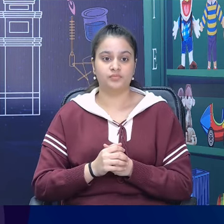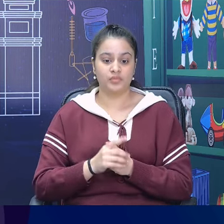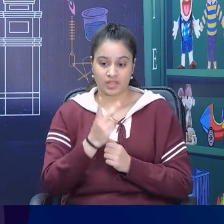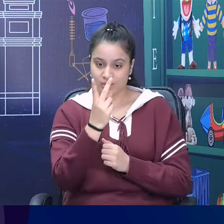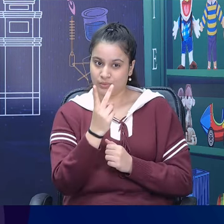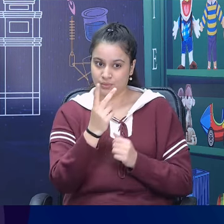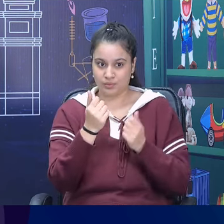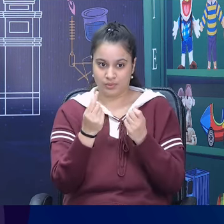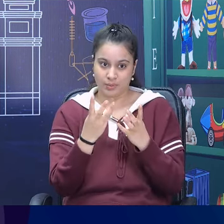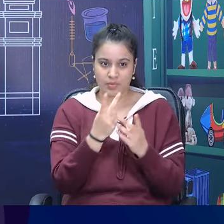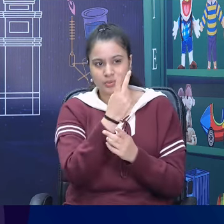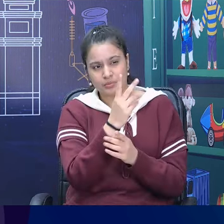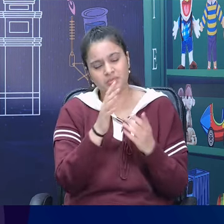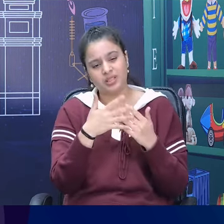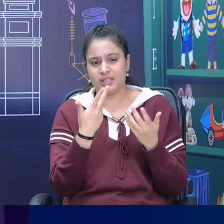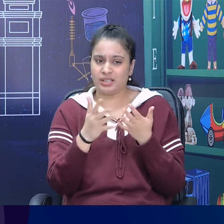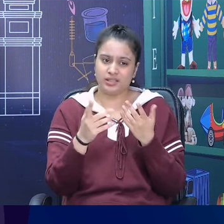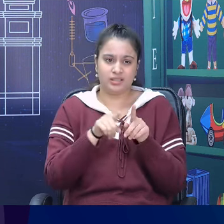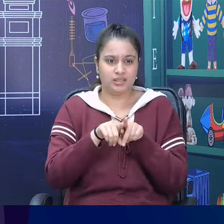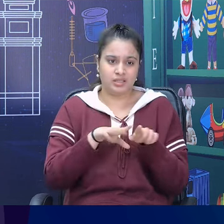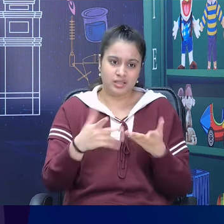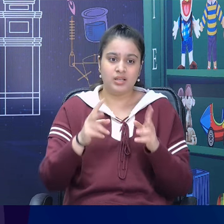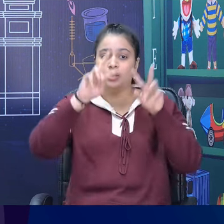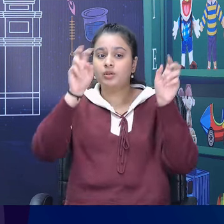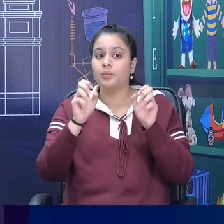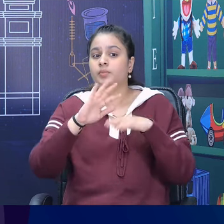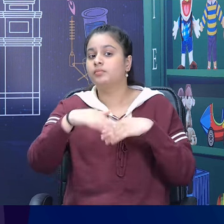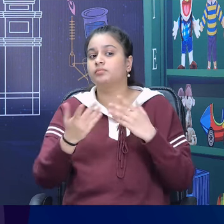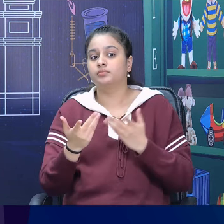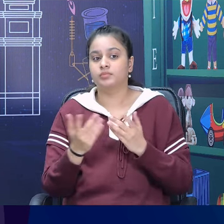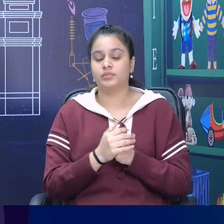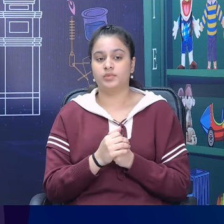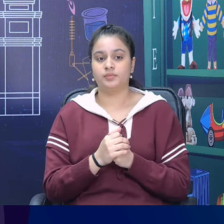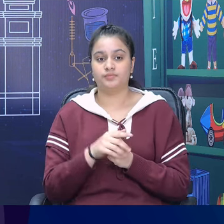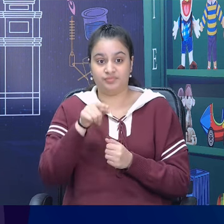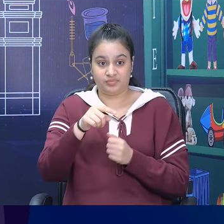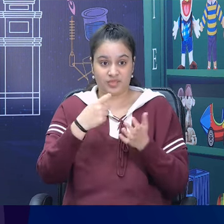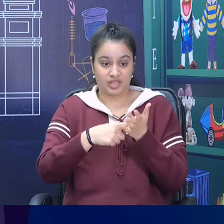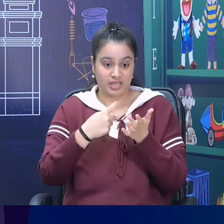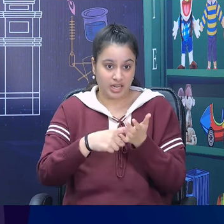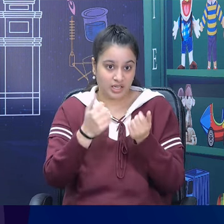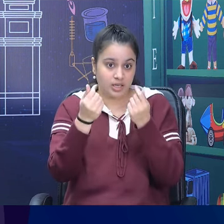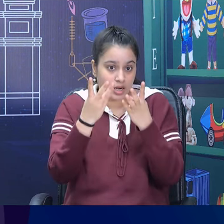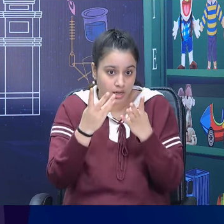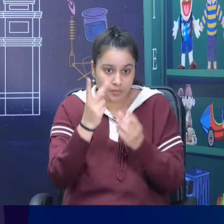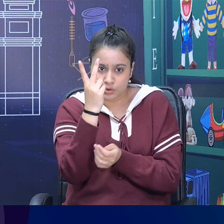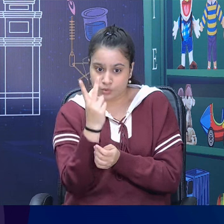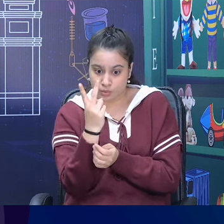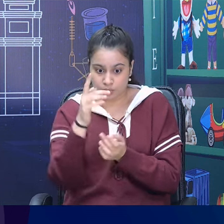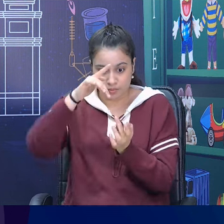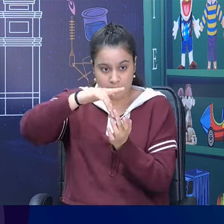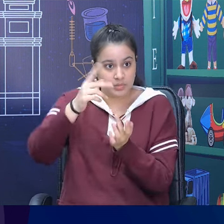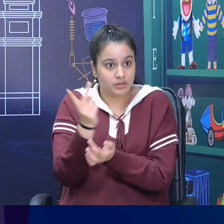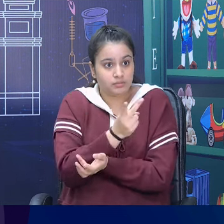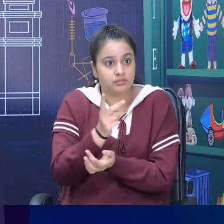नंबर पाए जाते हैं तो इसी के बेसिस पर जो हमारा नेक्स्ट टॉपिक है वह है फाइंडिंग रेशनल नंबर्स बिटवीन टू नंबर्स तो इससे हम दो मेथड